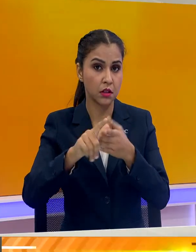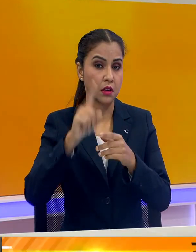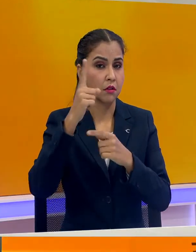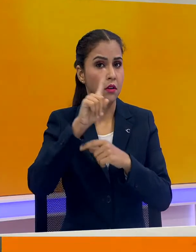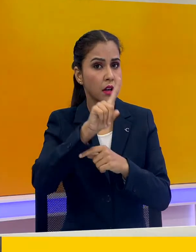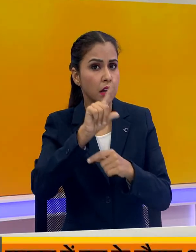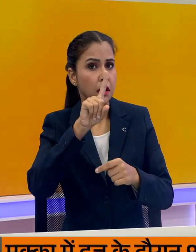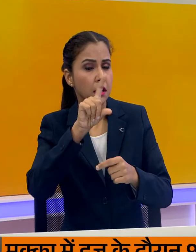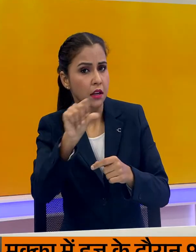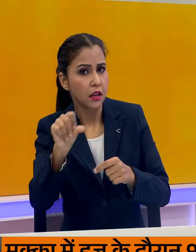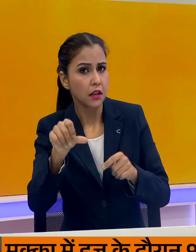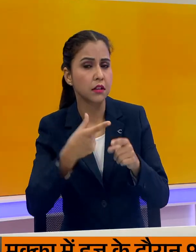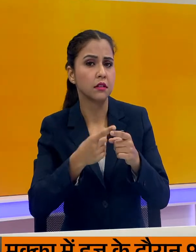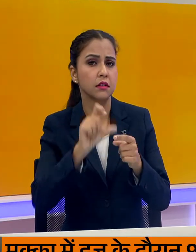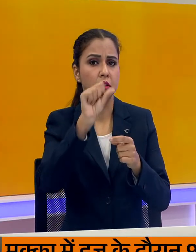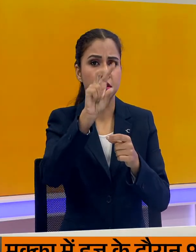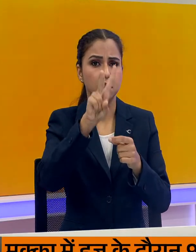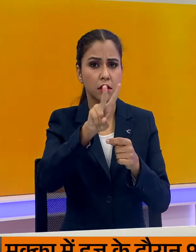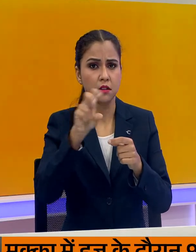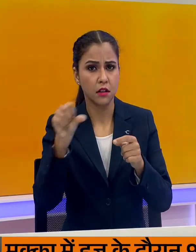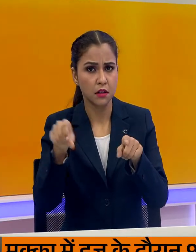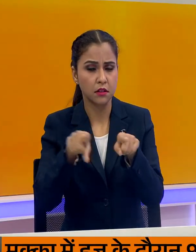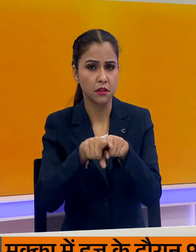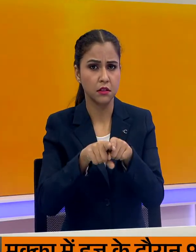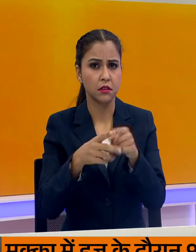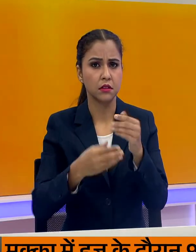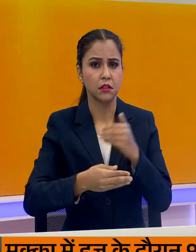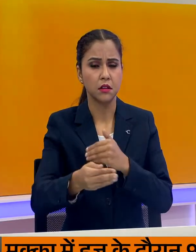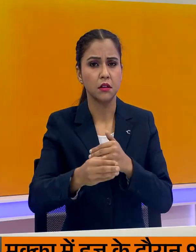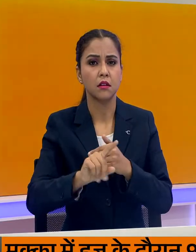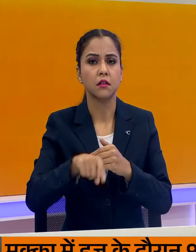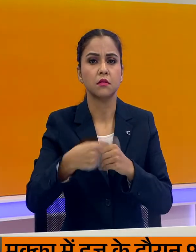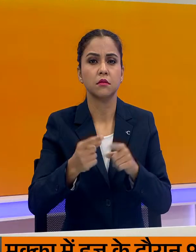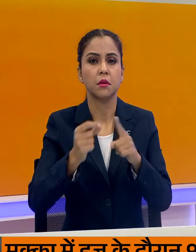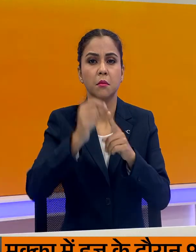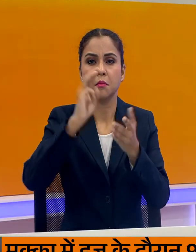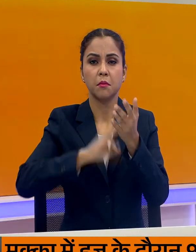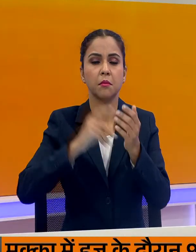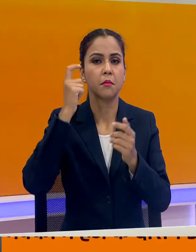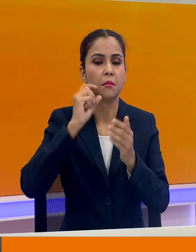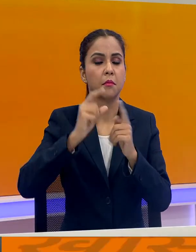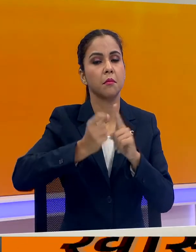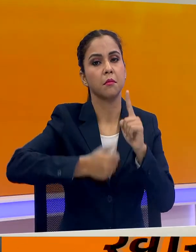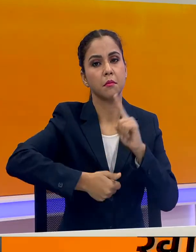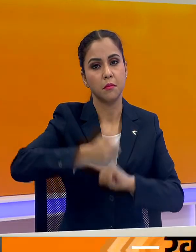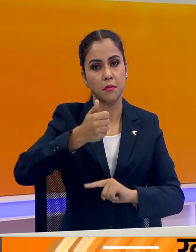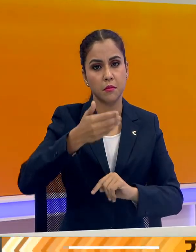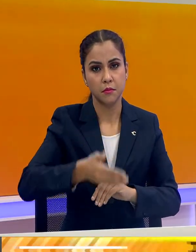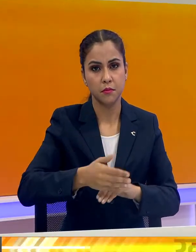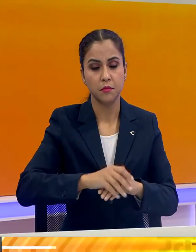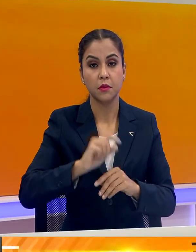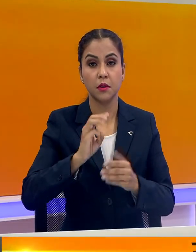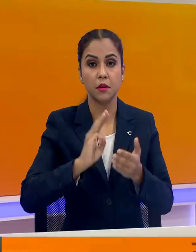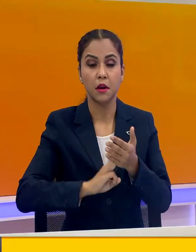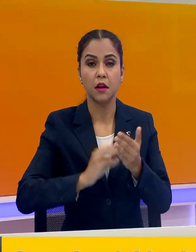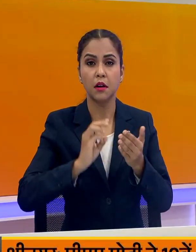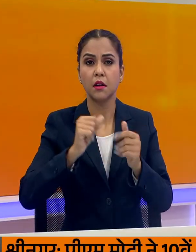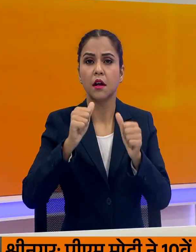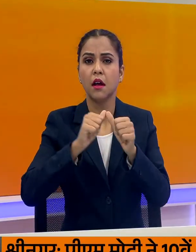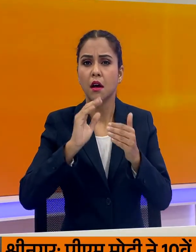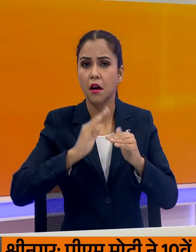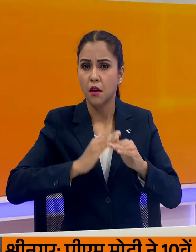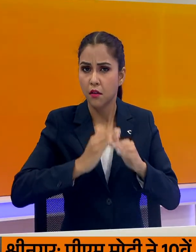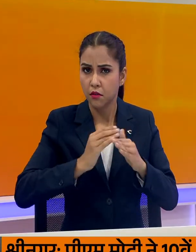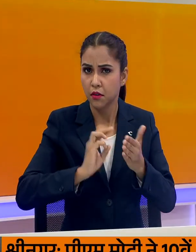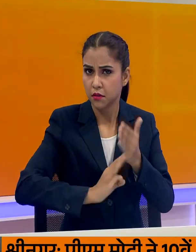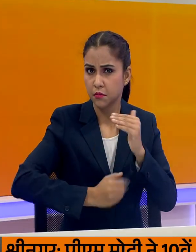and thereafter they also had a meeting with a call on the Prime Minister. They also met External Affairs Minister and the